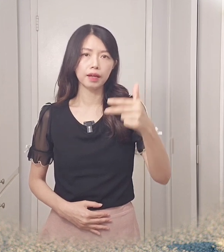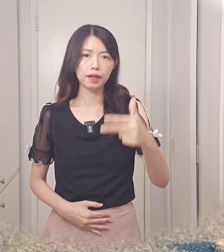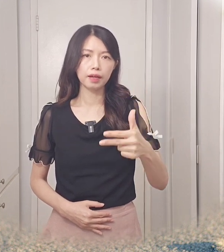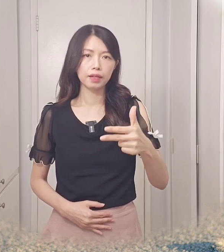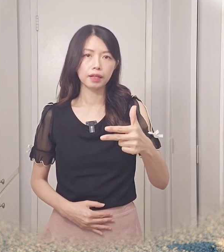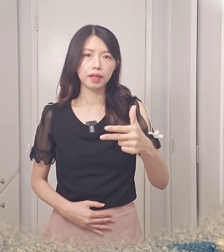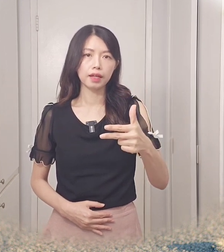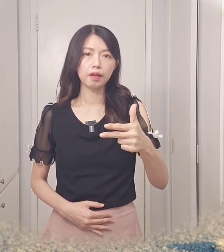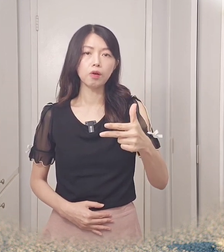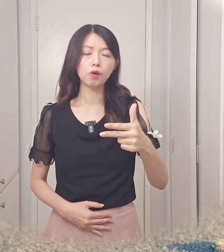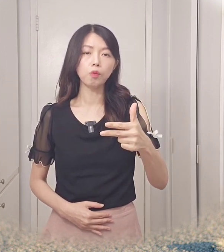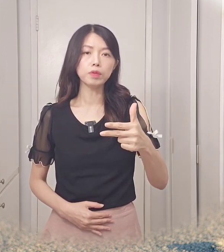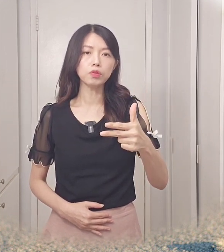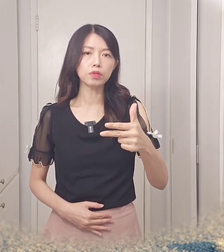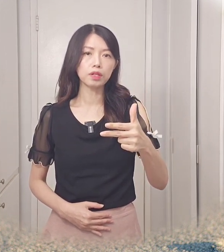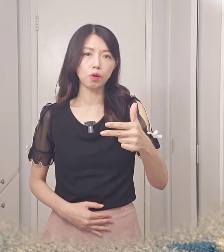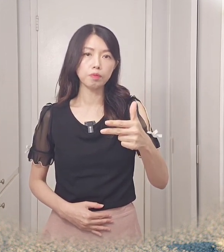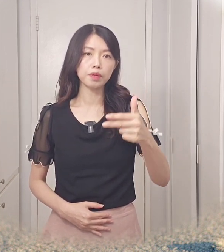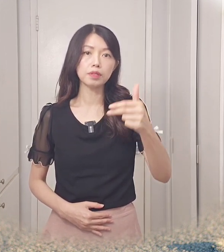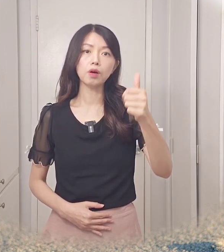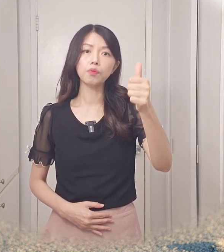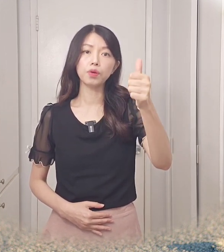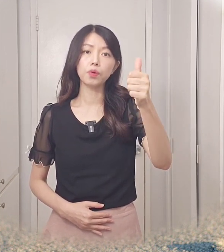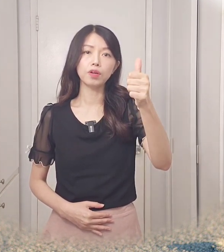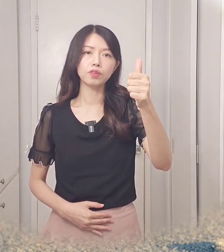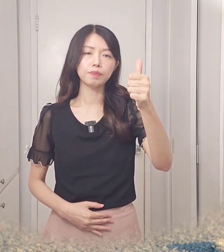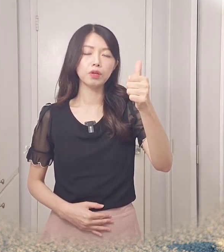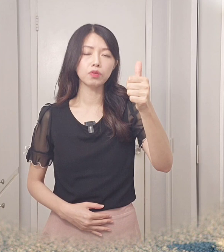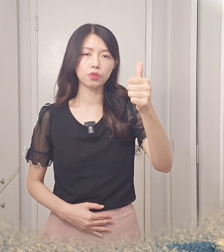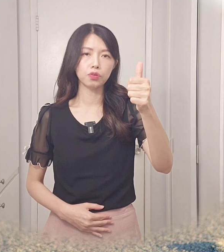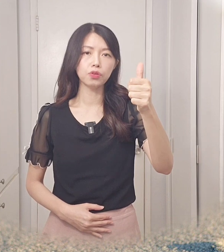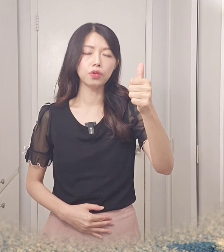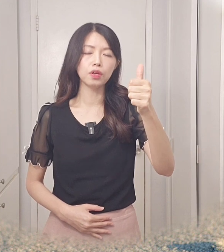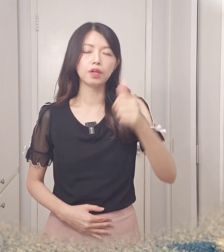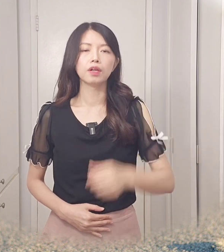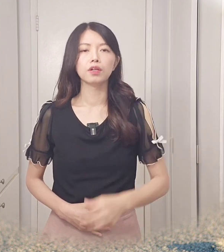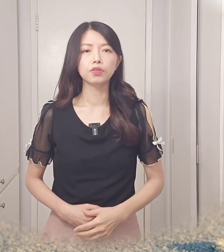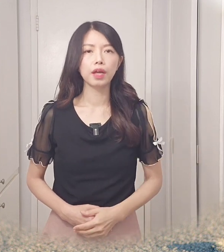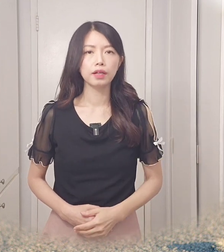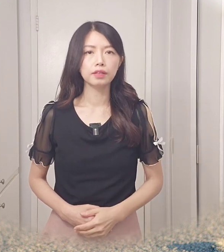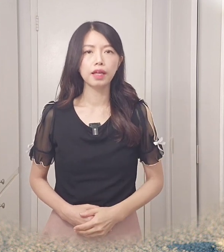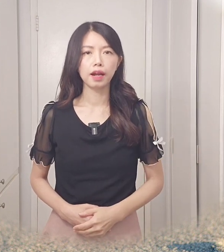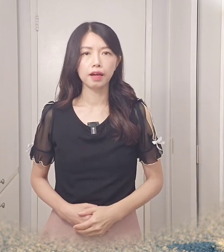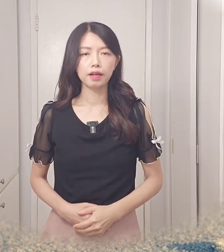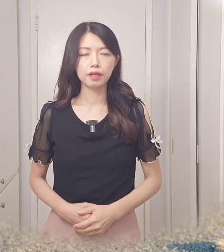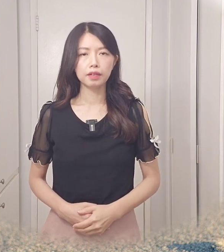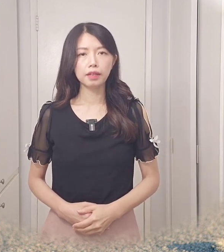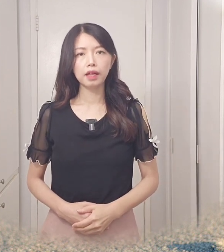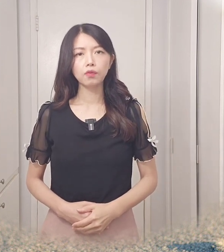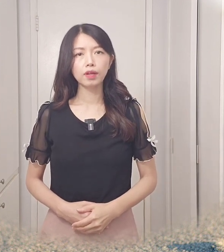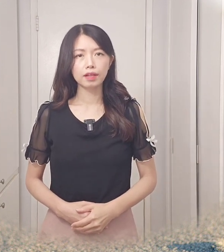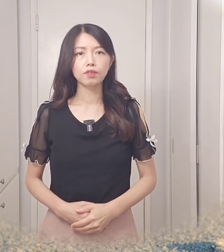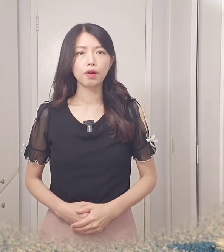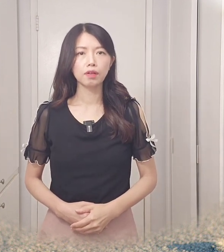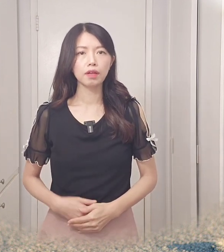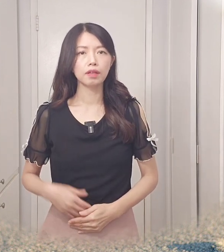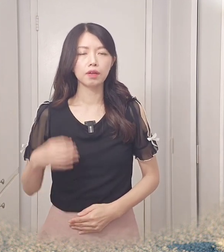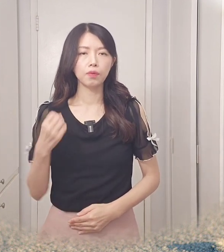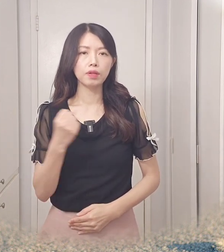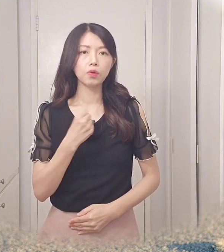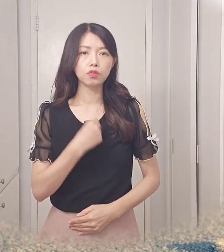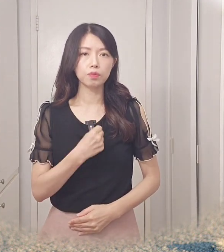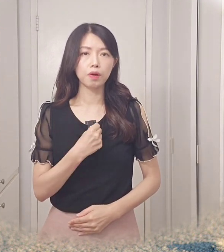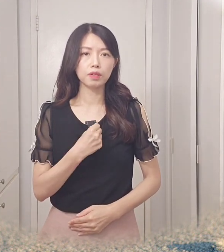됩니다. 이 상태에서 검지, 중지를 접으면서 위로 올려주시면 주의 은혜라. 은혜라고 한 뜻의